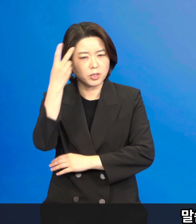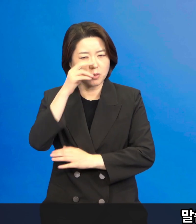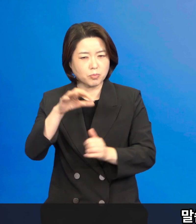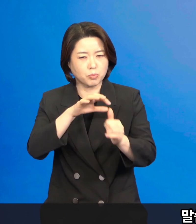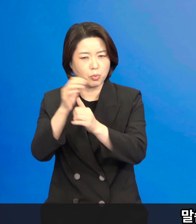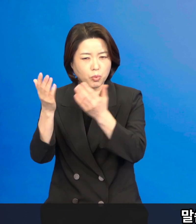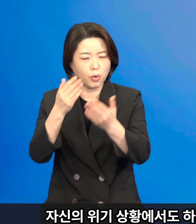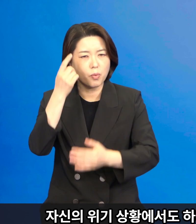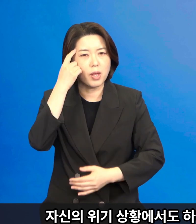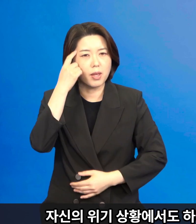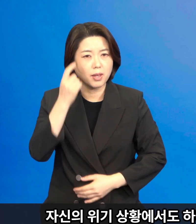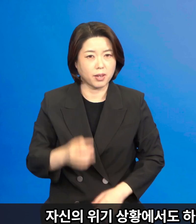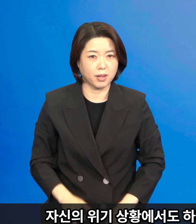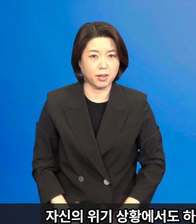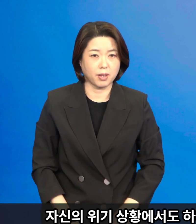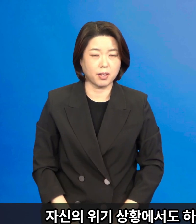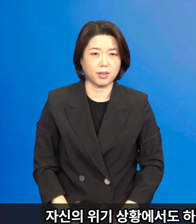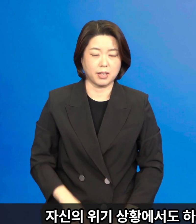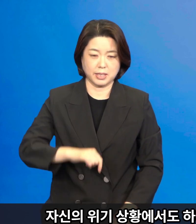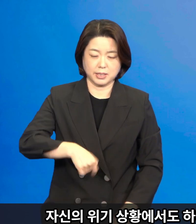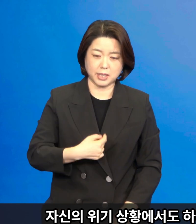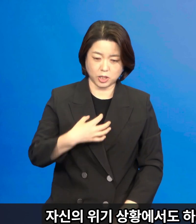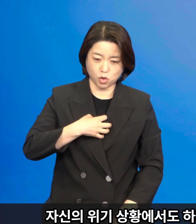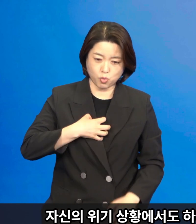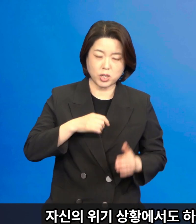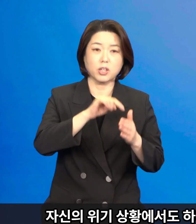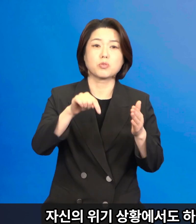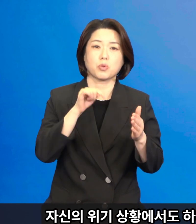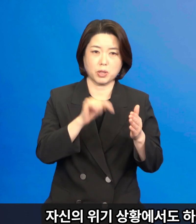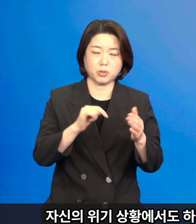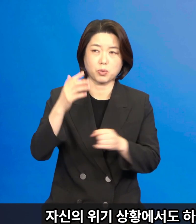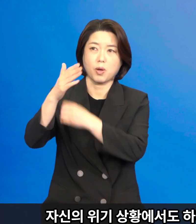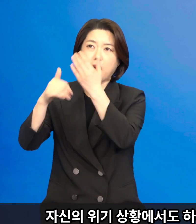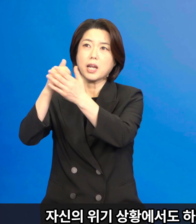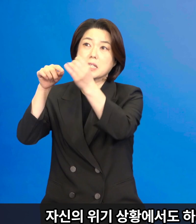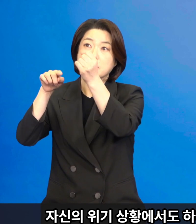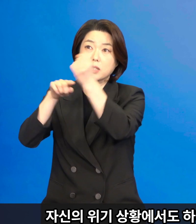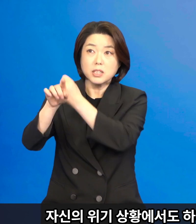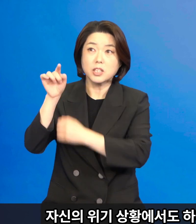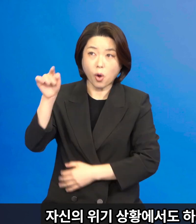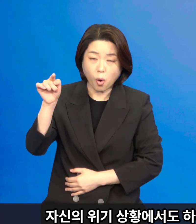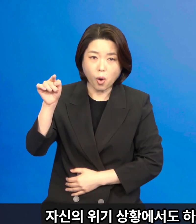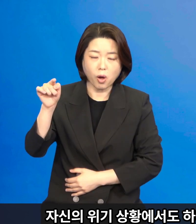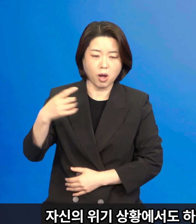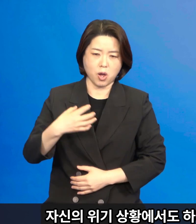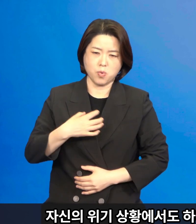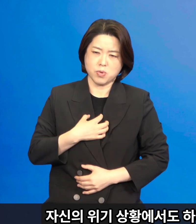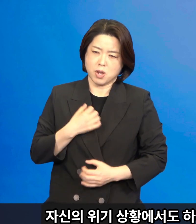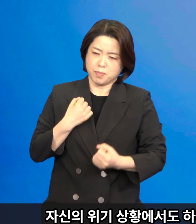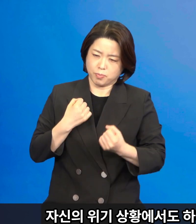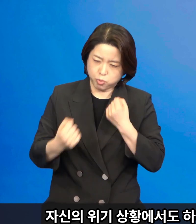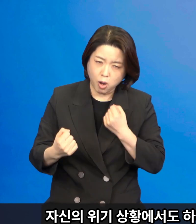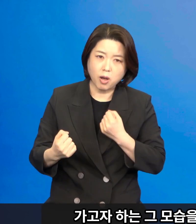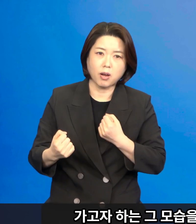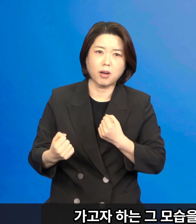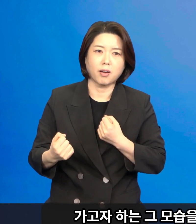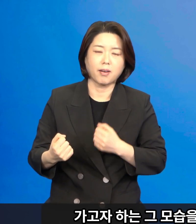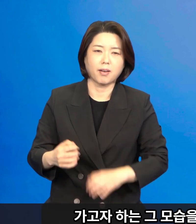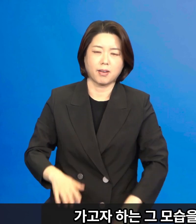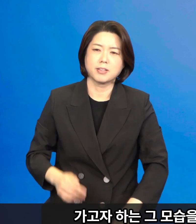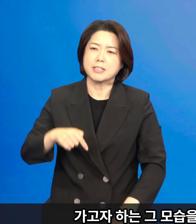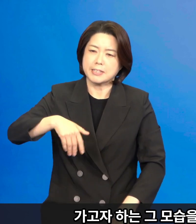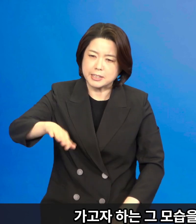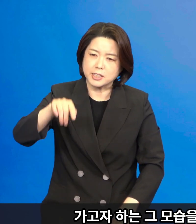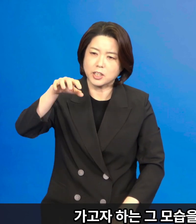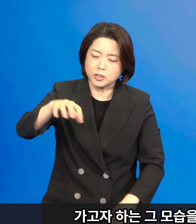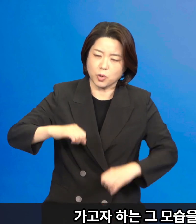말씀드린 것처럼 자신의 위기 상황에서도 하나님의 뜻이라면 위험을 감수하더라도 가고자 하는